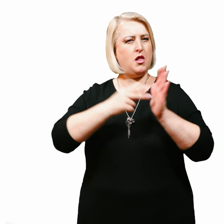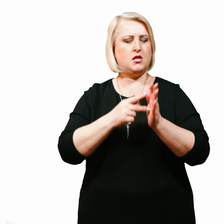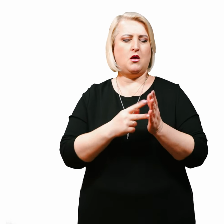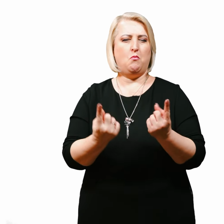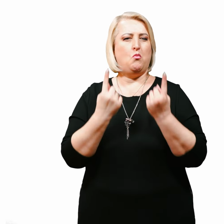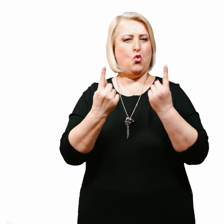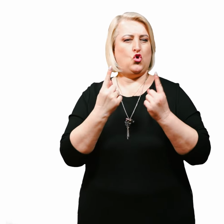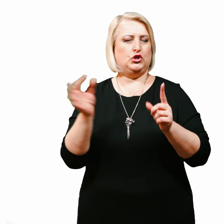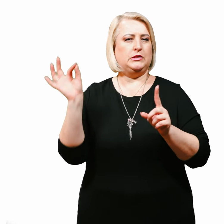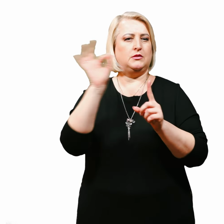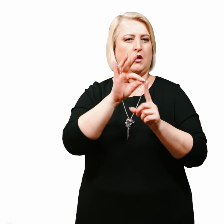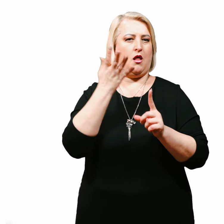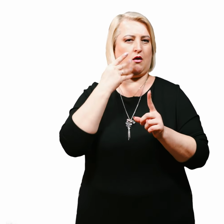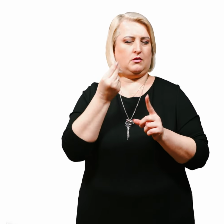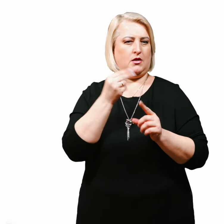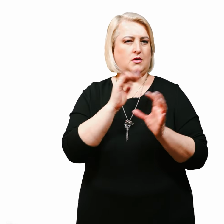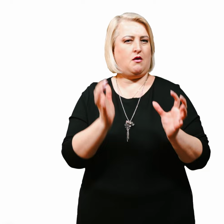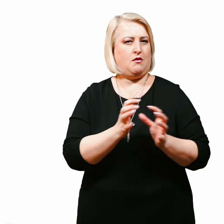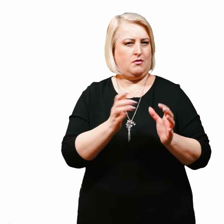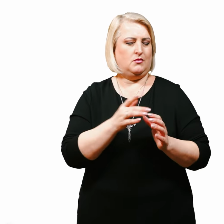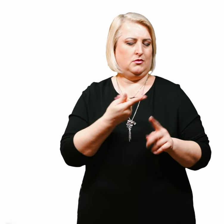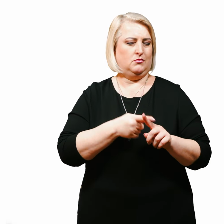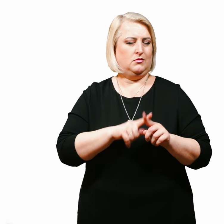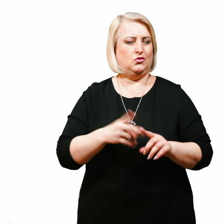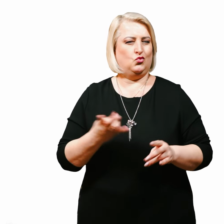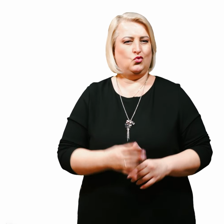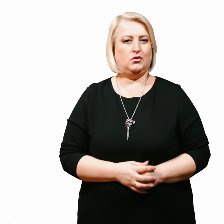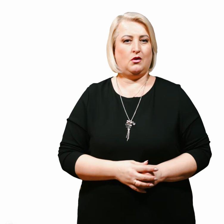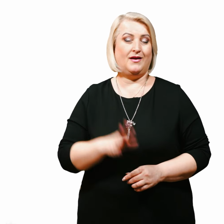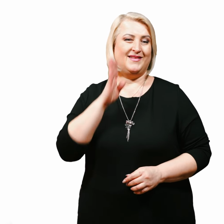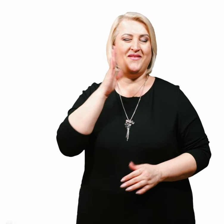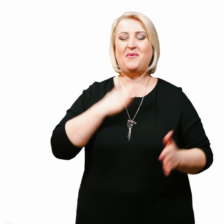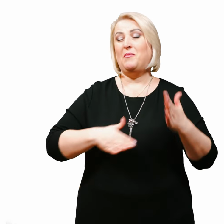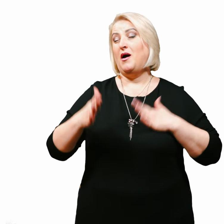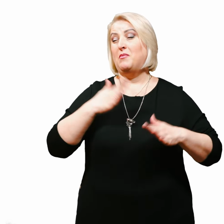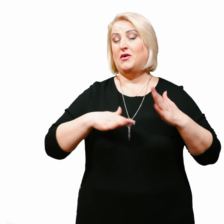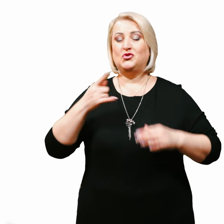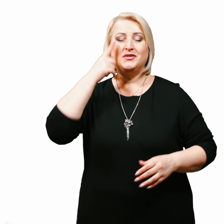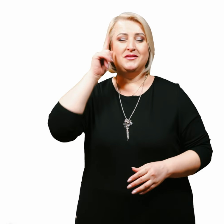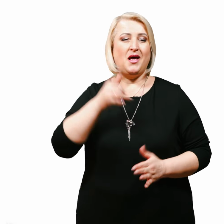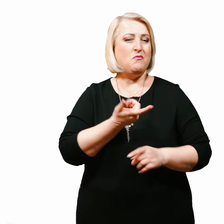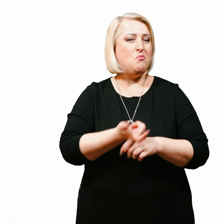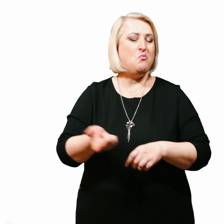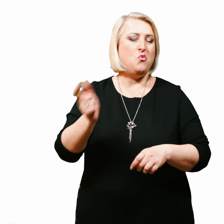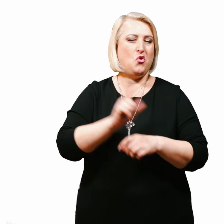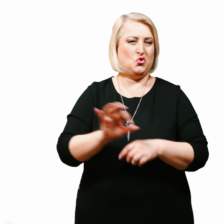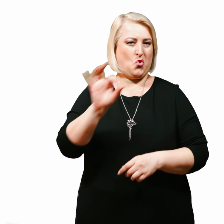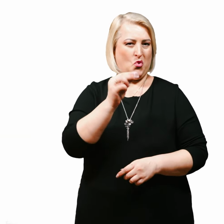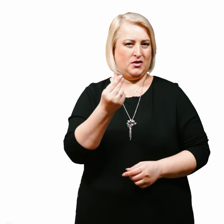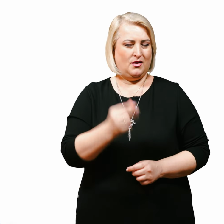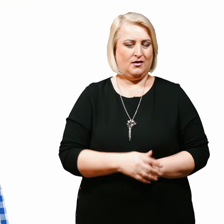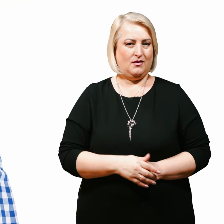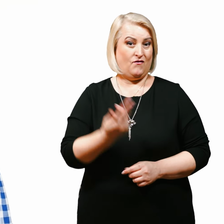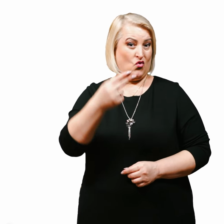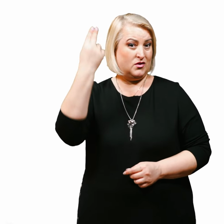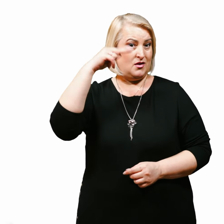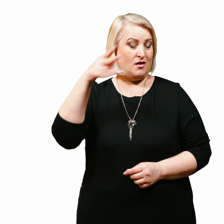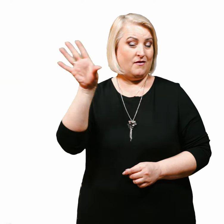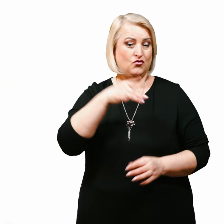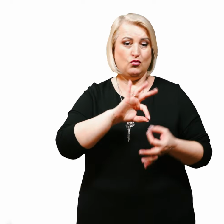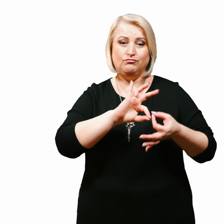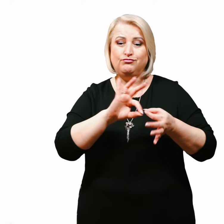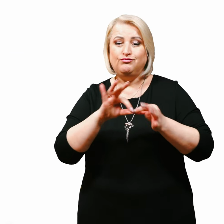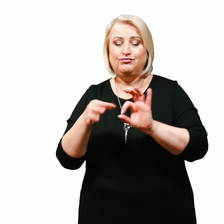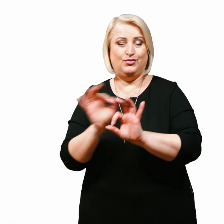о сбережениях. Эмили обрадовалась тому, что теперь она знает о деньгах намного больше, ведь ее дядя все разложил